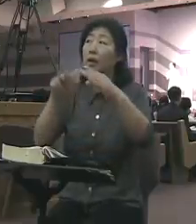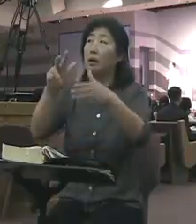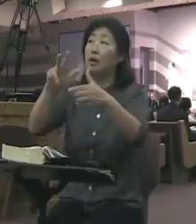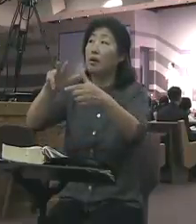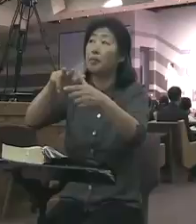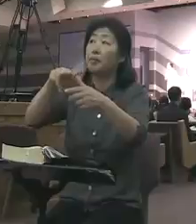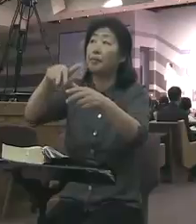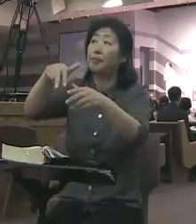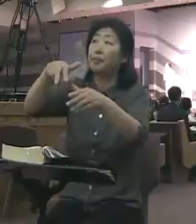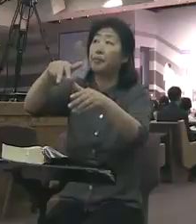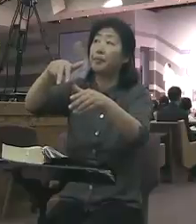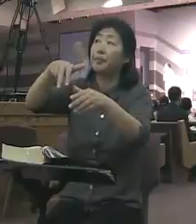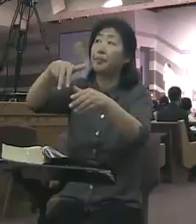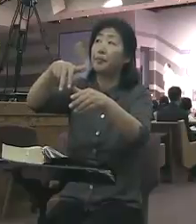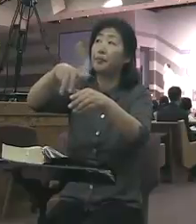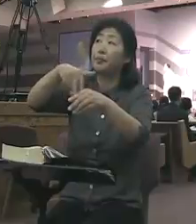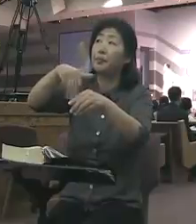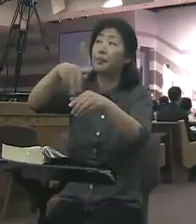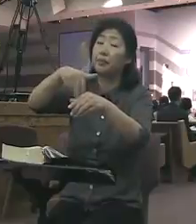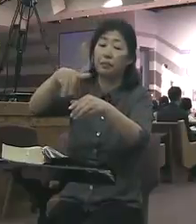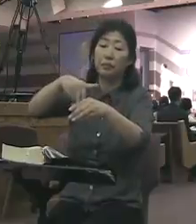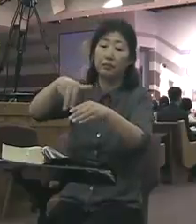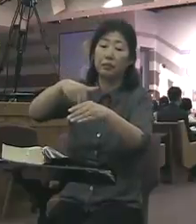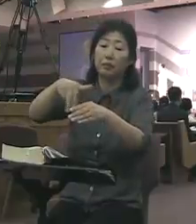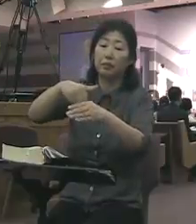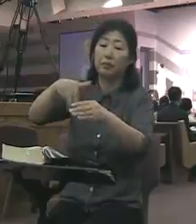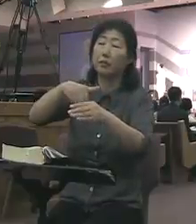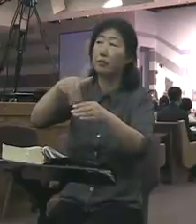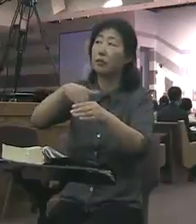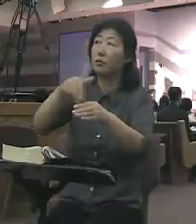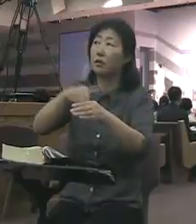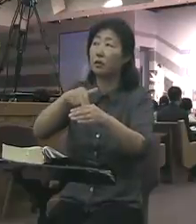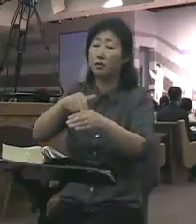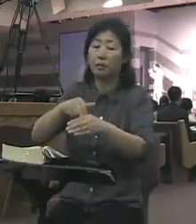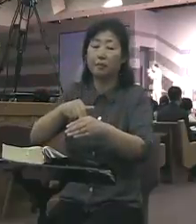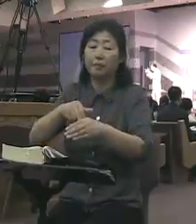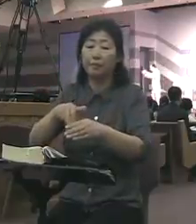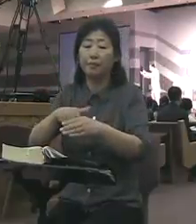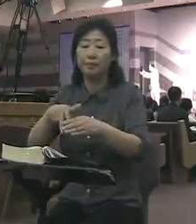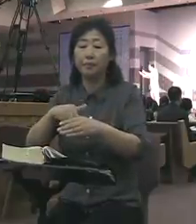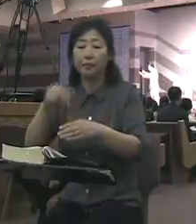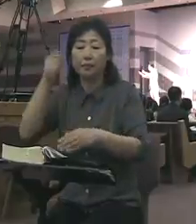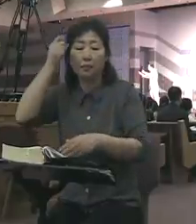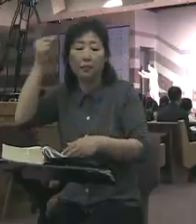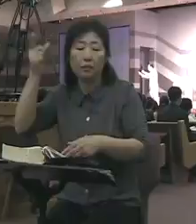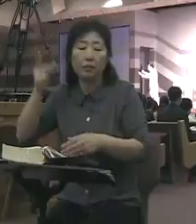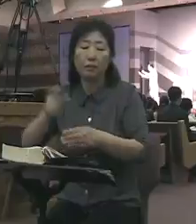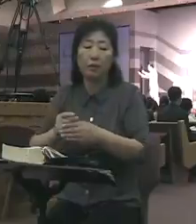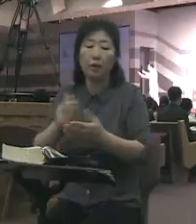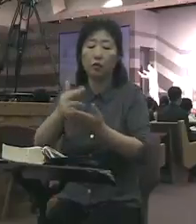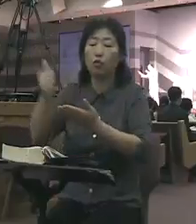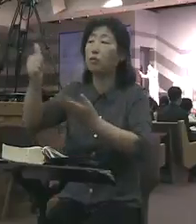무거운 짐진 자들이 다른 데 가서 오아시스를 찾는 게 아닙니다. 주님께로 가는 거예요. 다 내게로